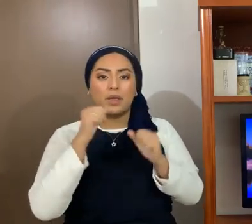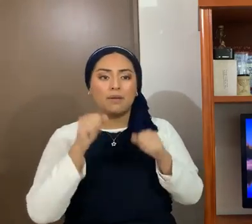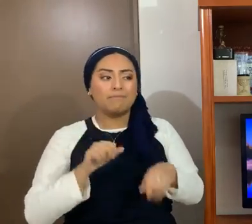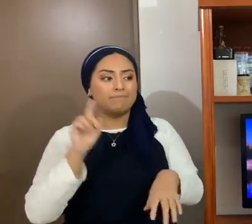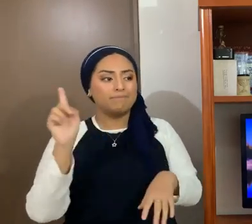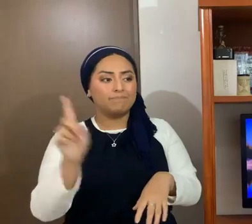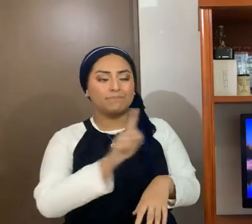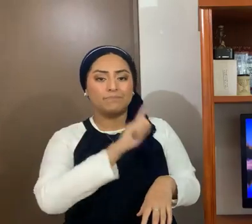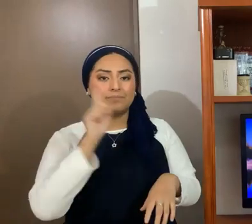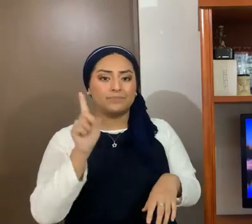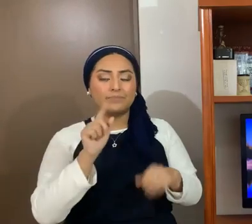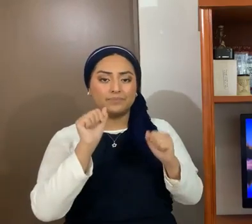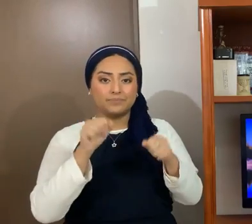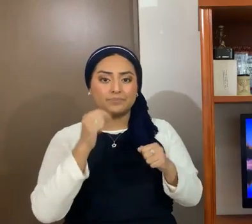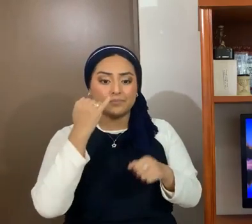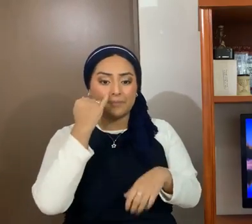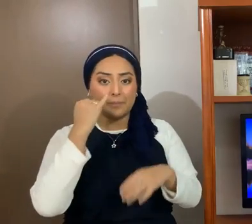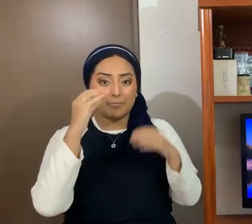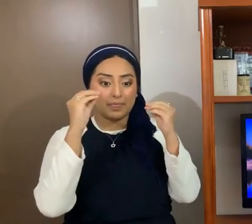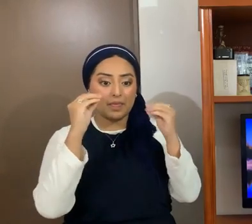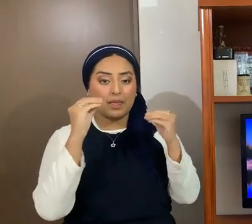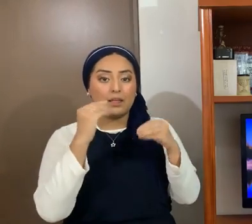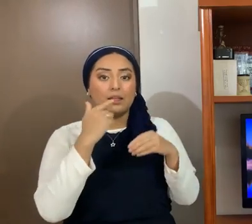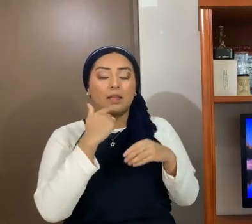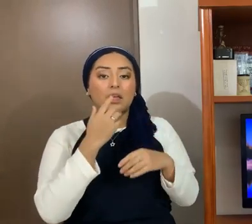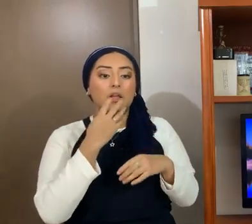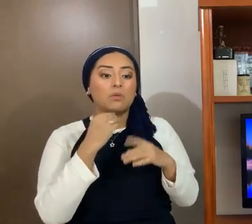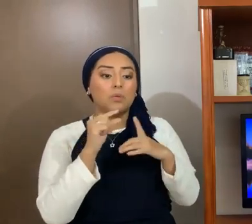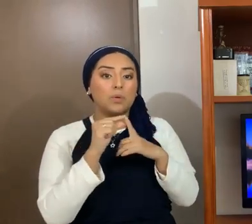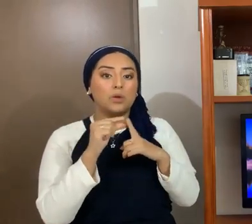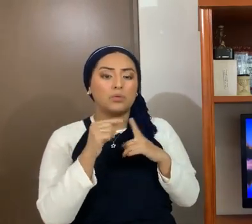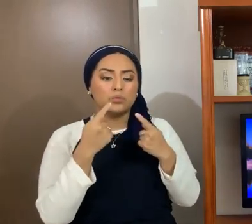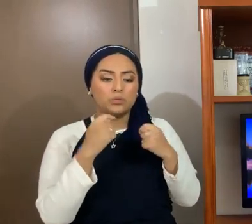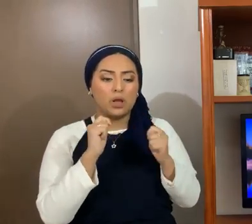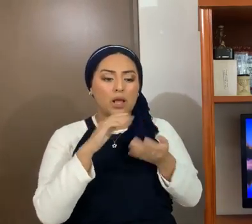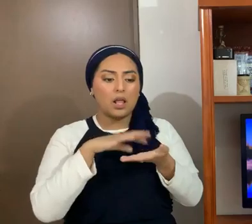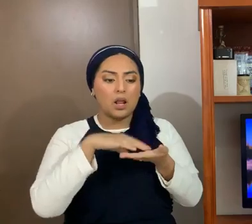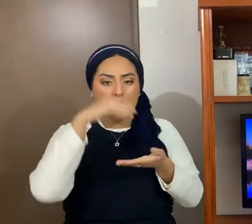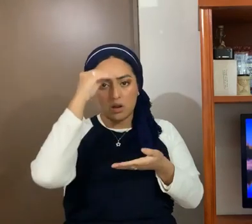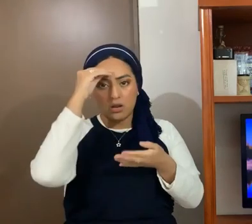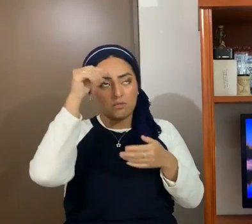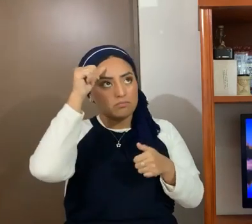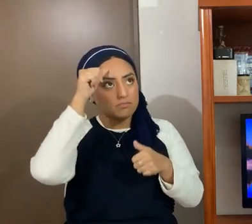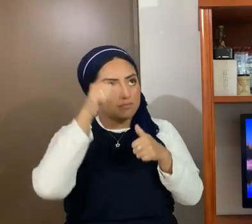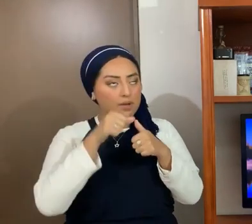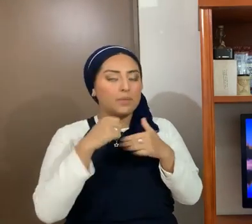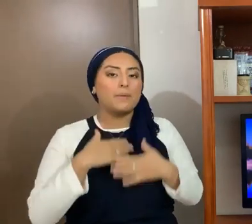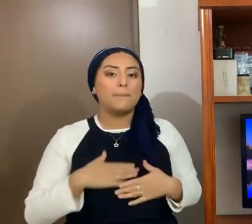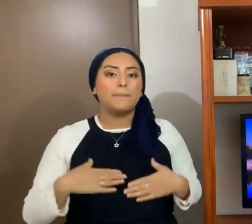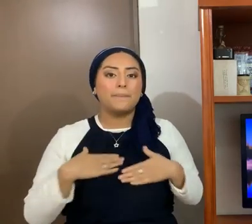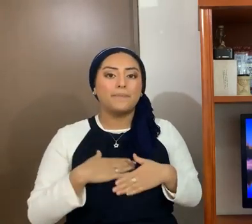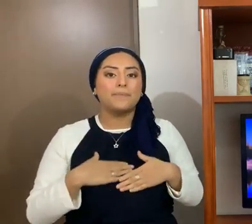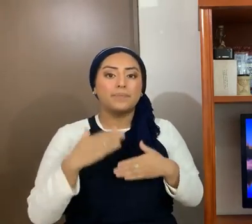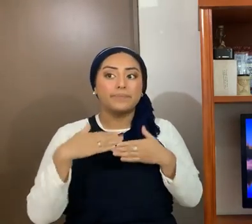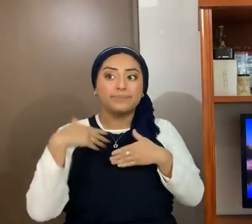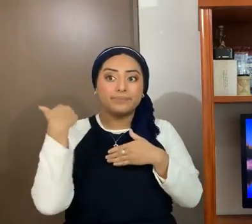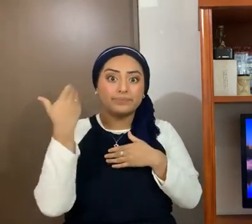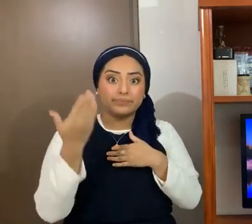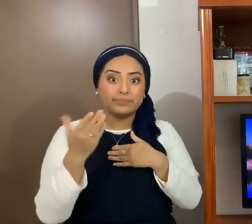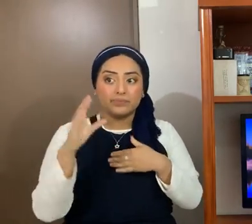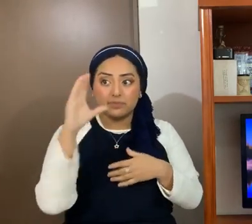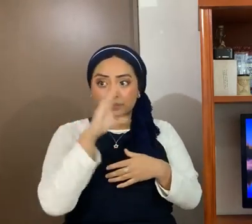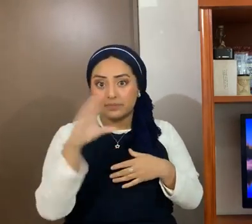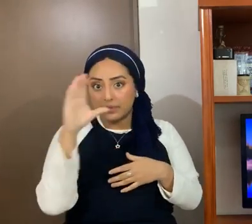cada uno pueda. Si en una administración decimos una palabra en hebreo, tratar de aprenderla, recordarla y disfrutarla. Y cuando sea